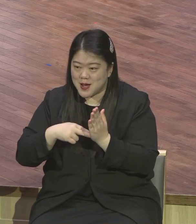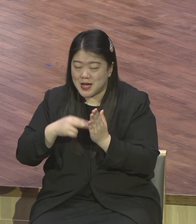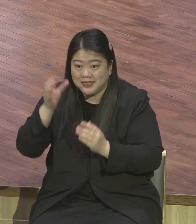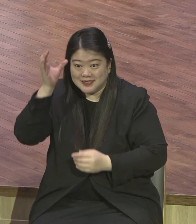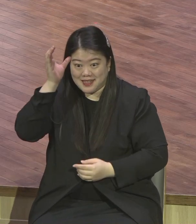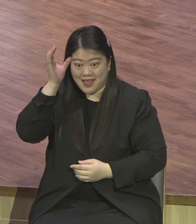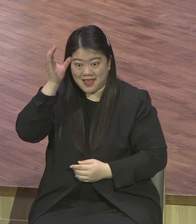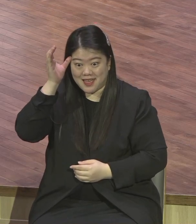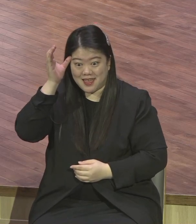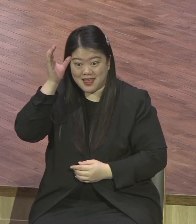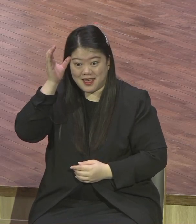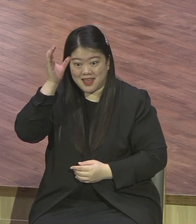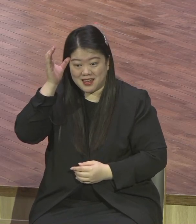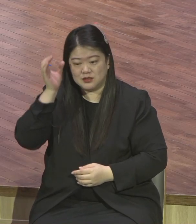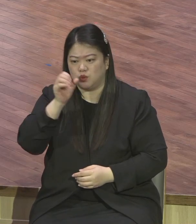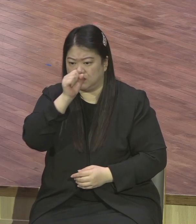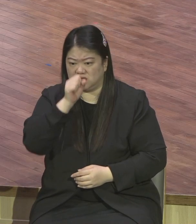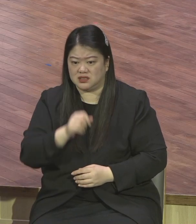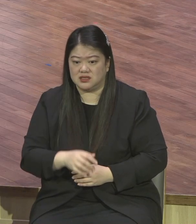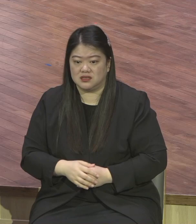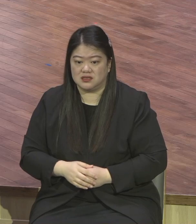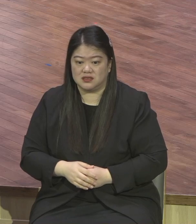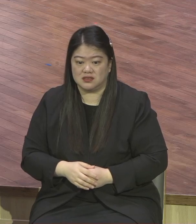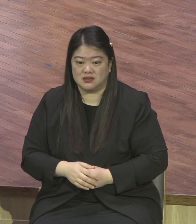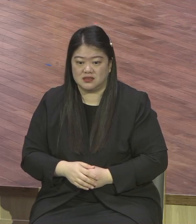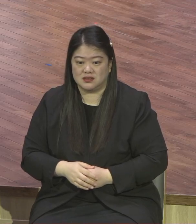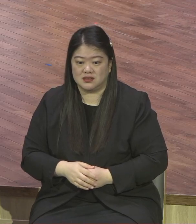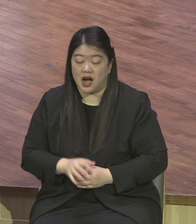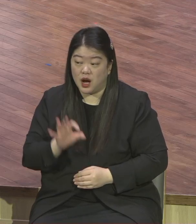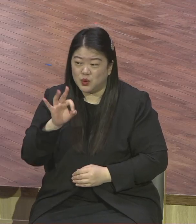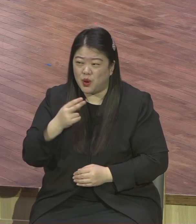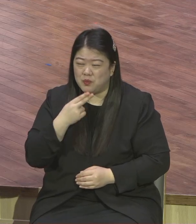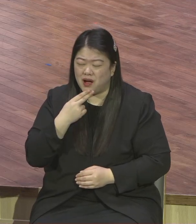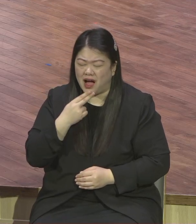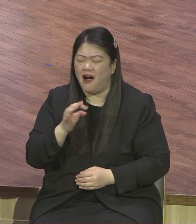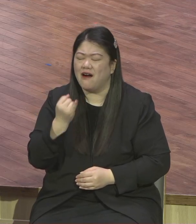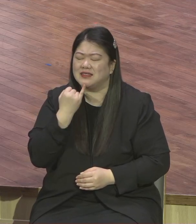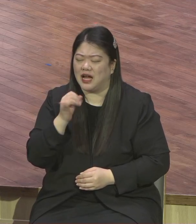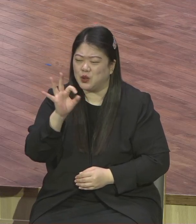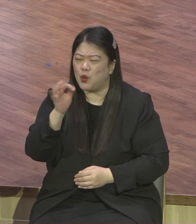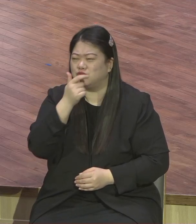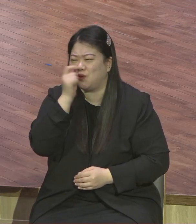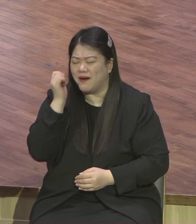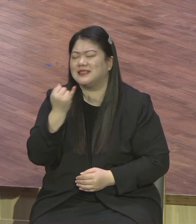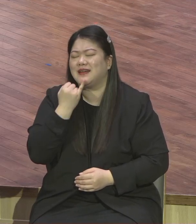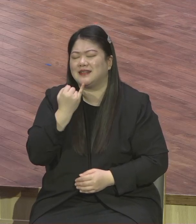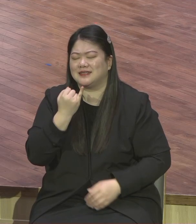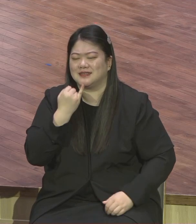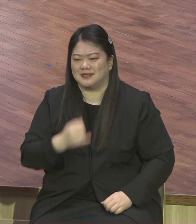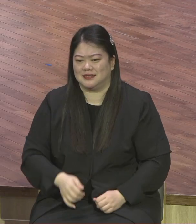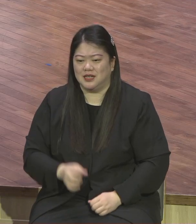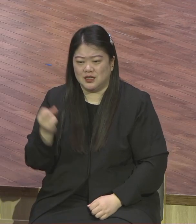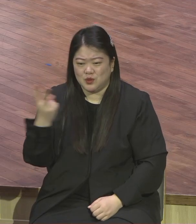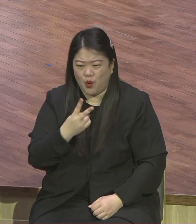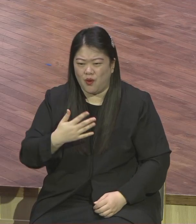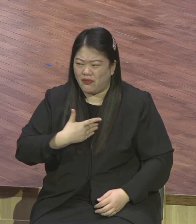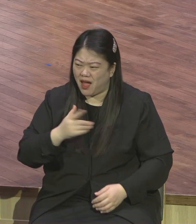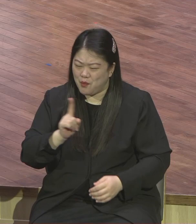행복한 사람이에요. 돈 없어도 괜찮아. 소 외양간에 소가 없어도